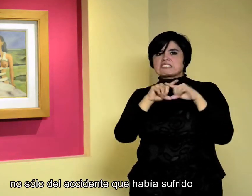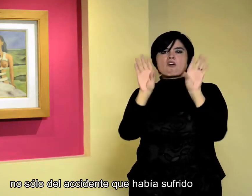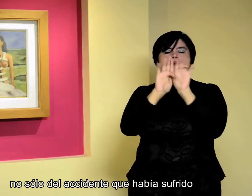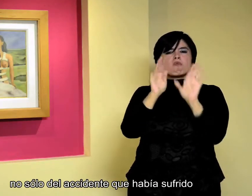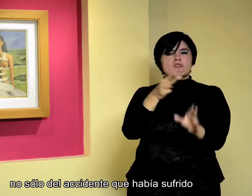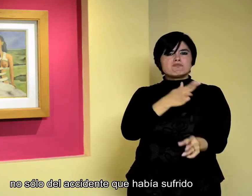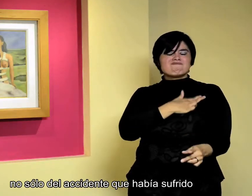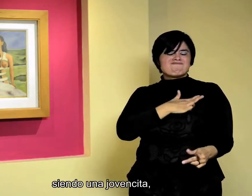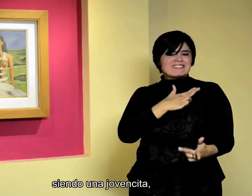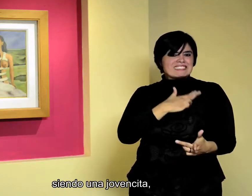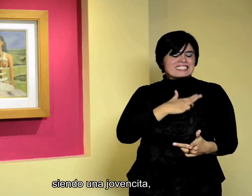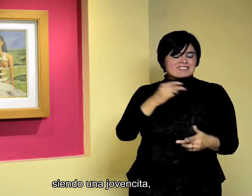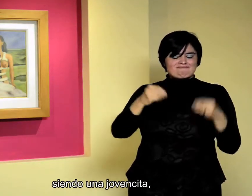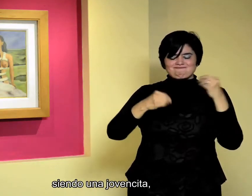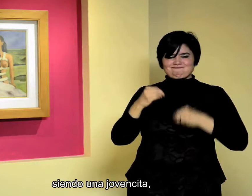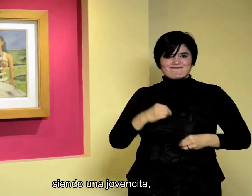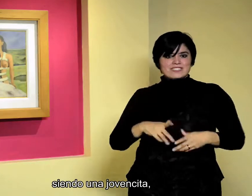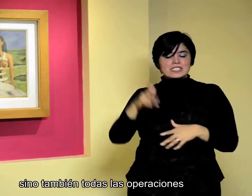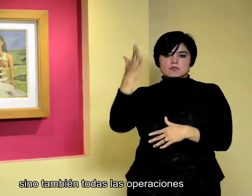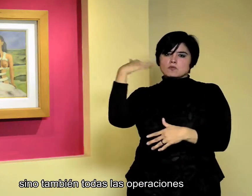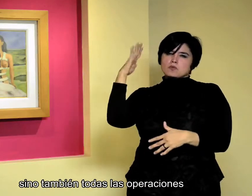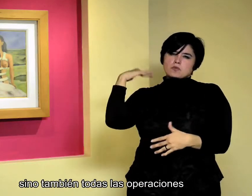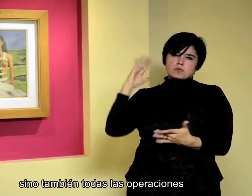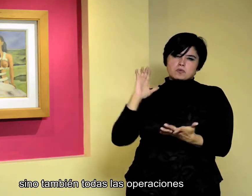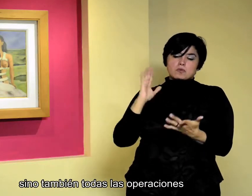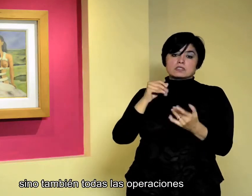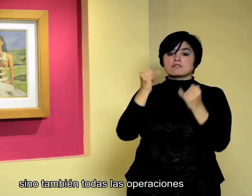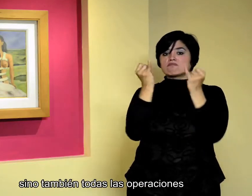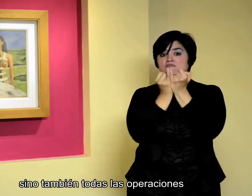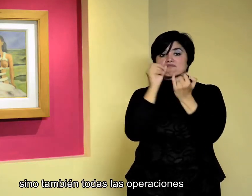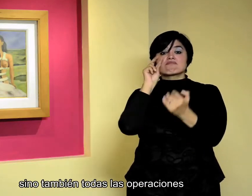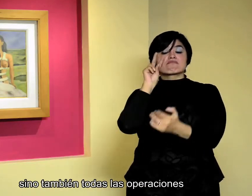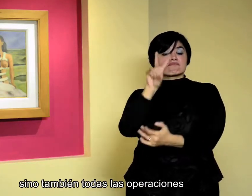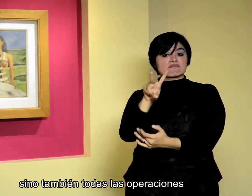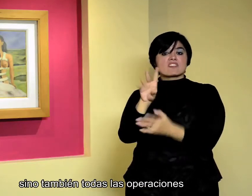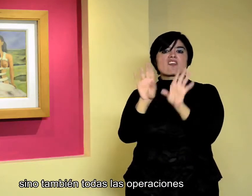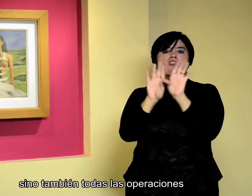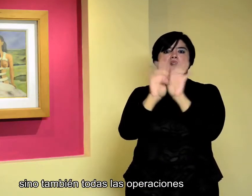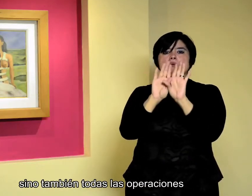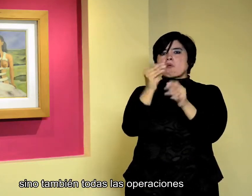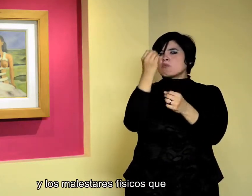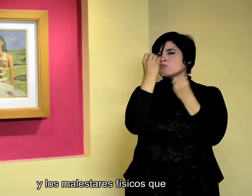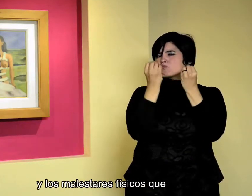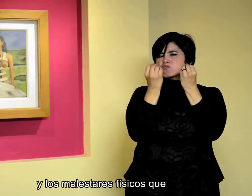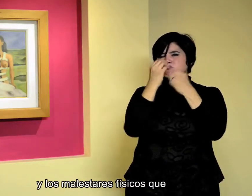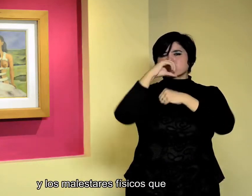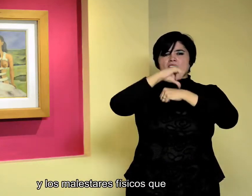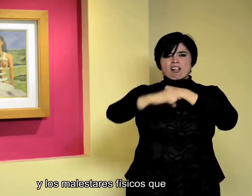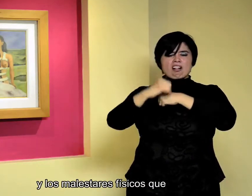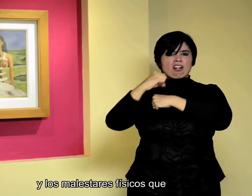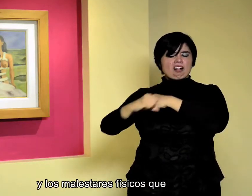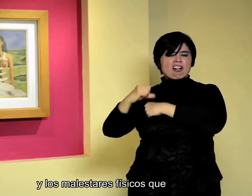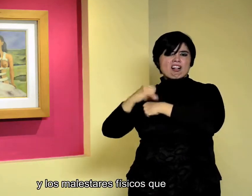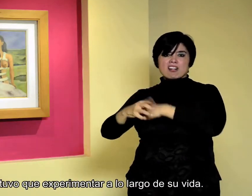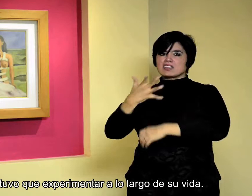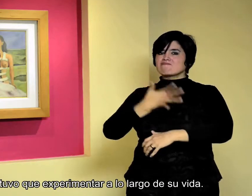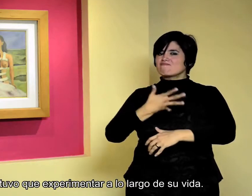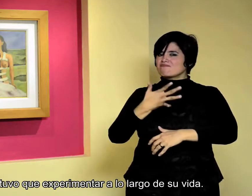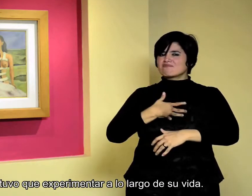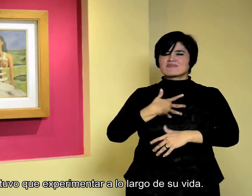que había sufrido siendo una jovencita, sino también todas las operaciones y los malestares físicos que tuvo que